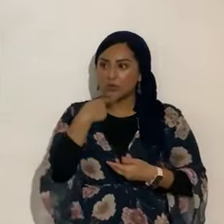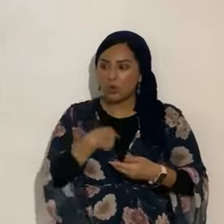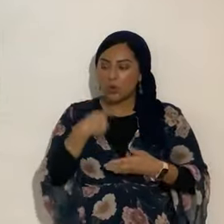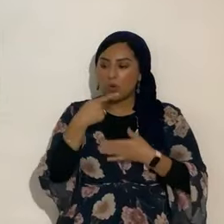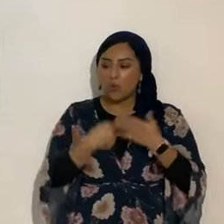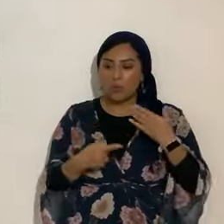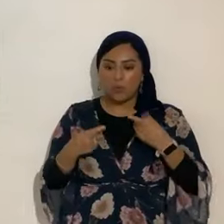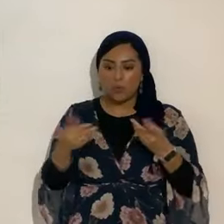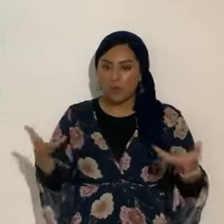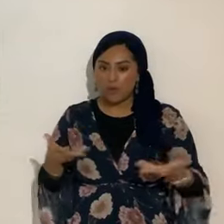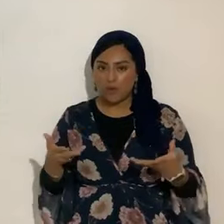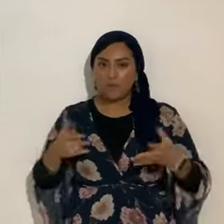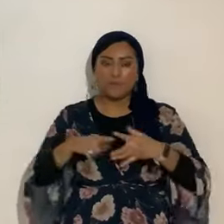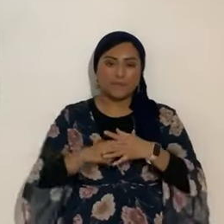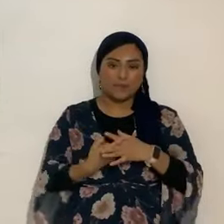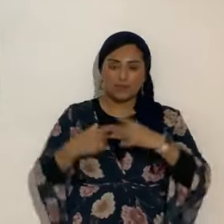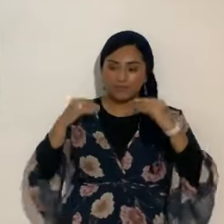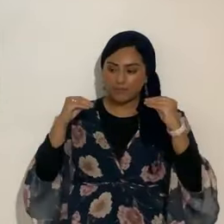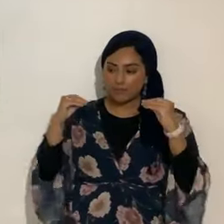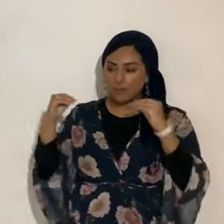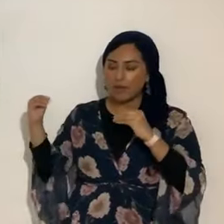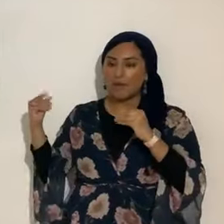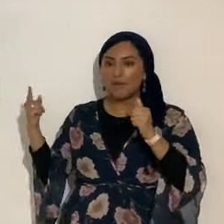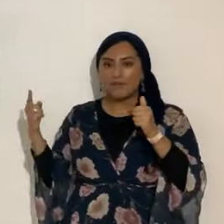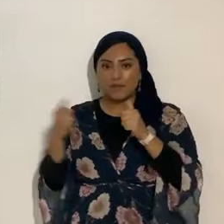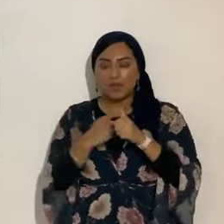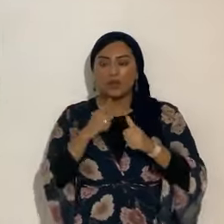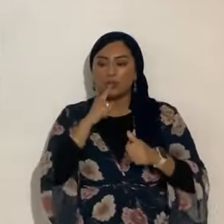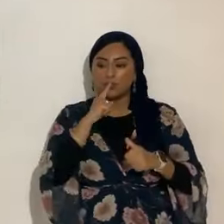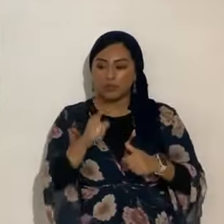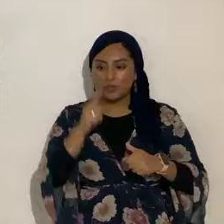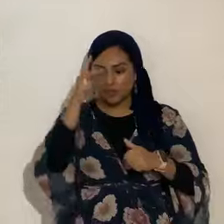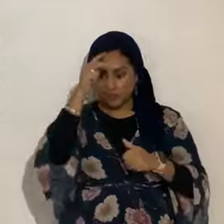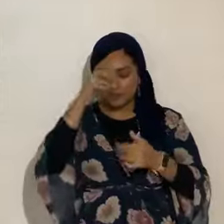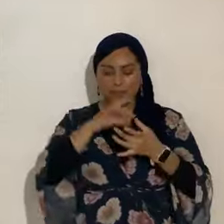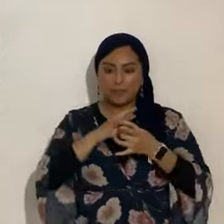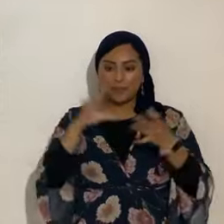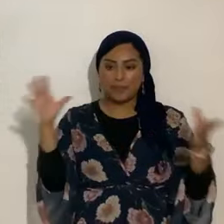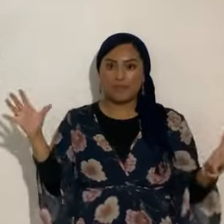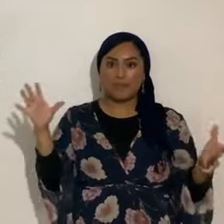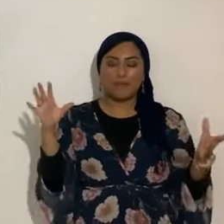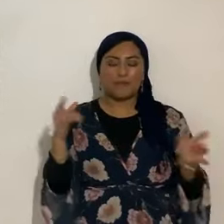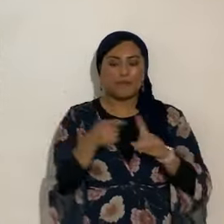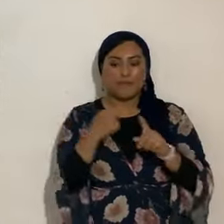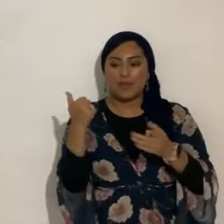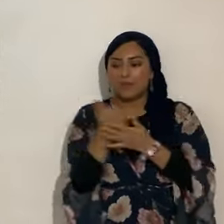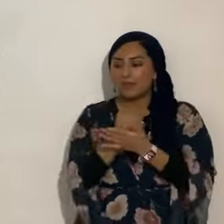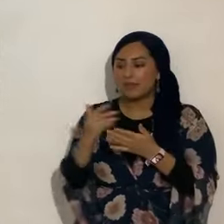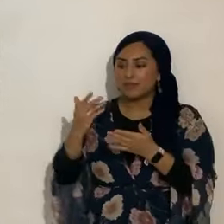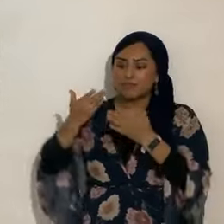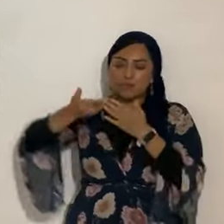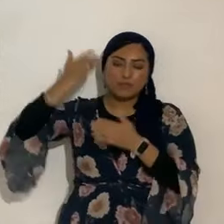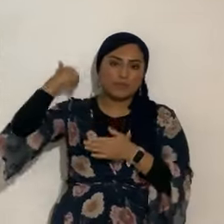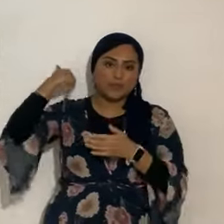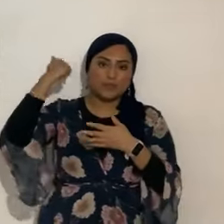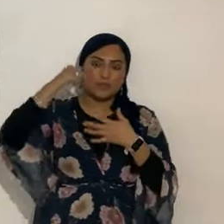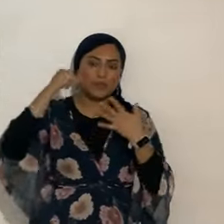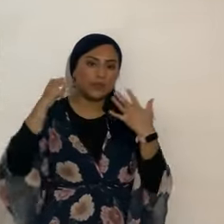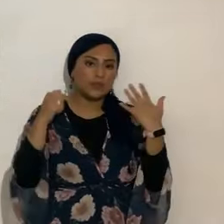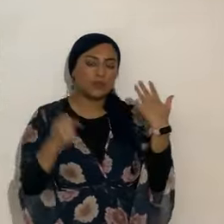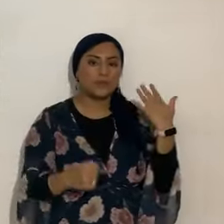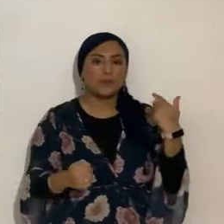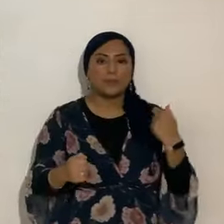hago. Y entonces empieza la administración. Lo primero es una verdadera liberación de todo lo que fue, etcétera, etcétera,